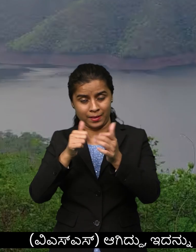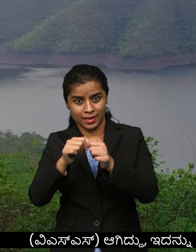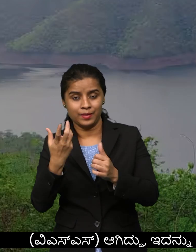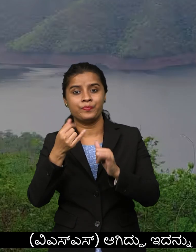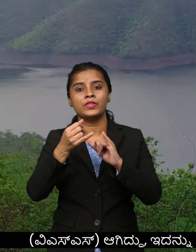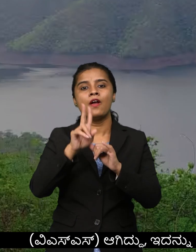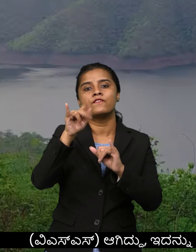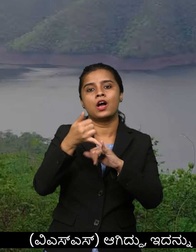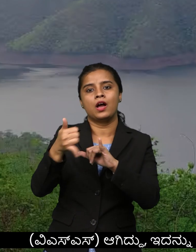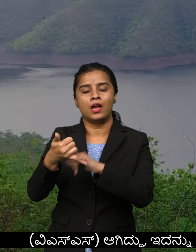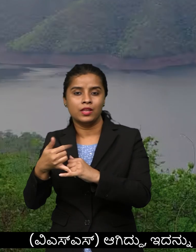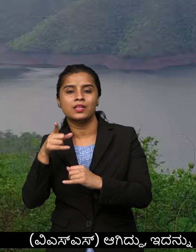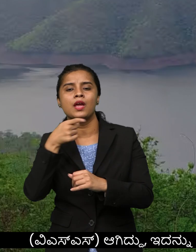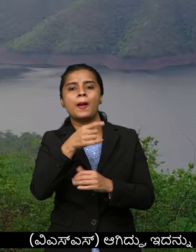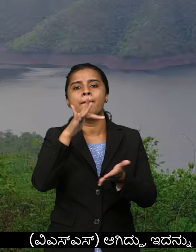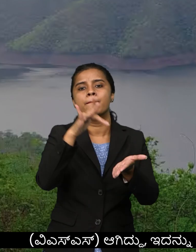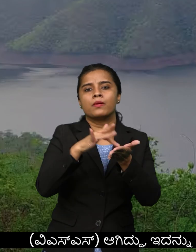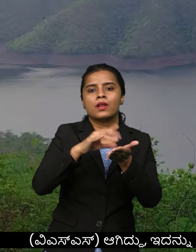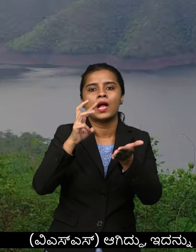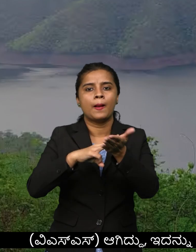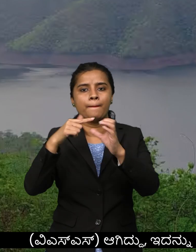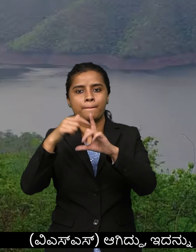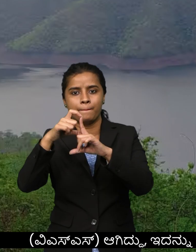ಆಗಿದ್ದು, ಇದನ್ನು